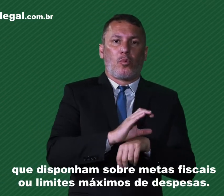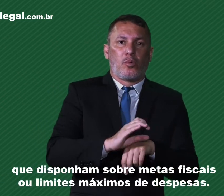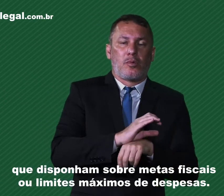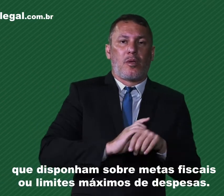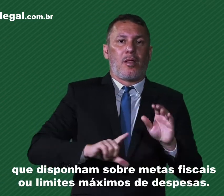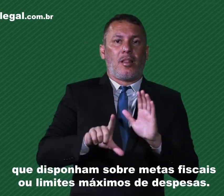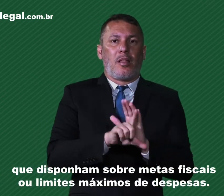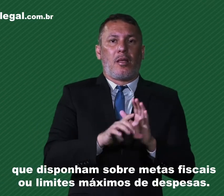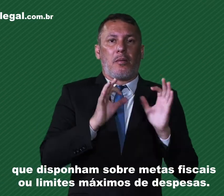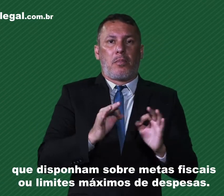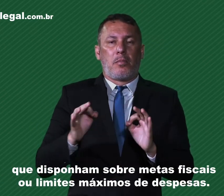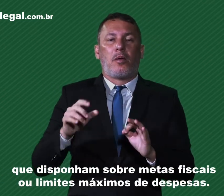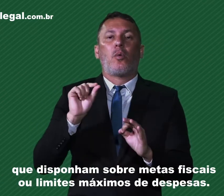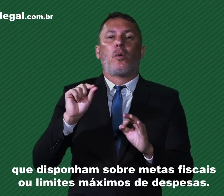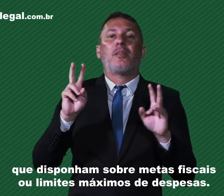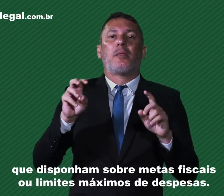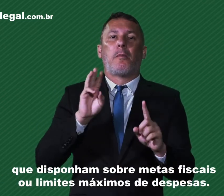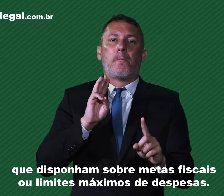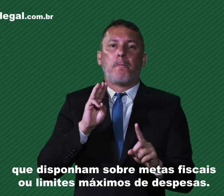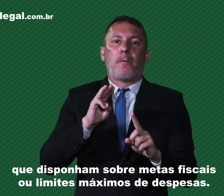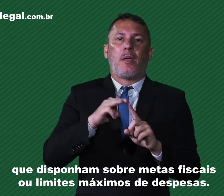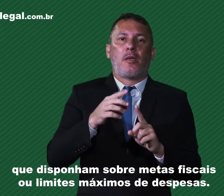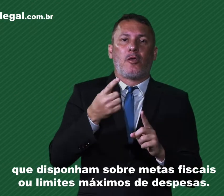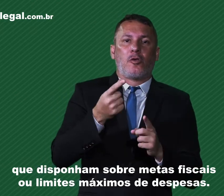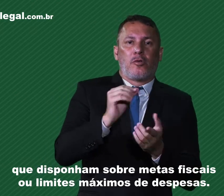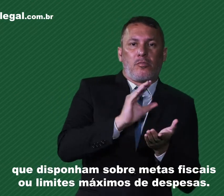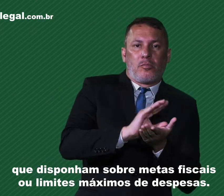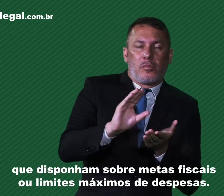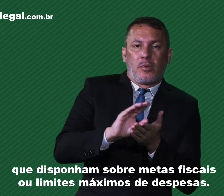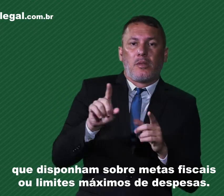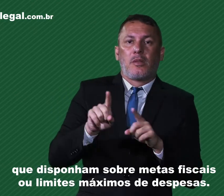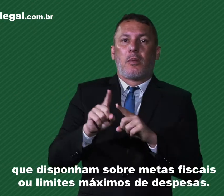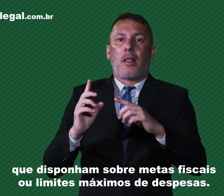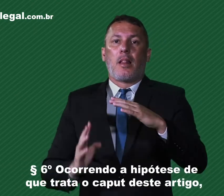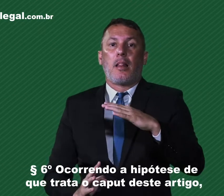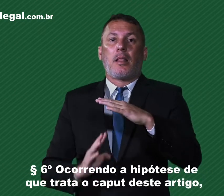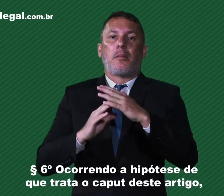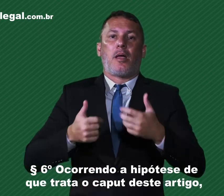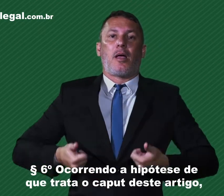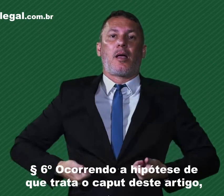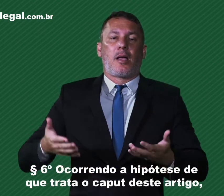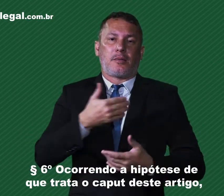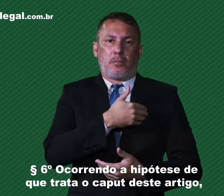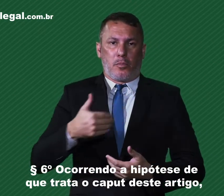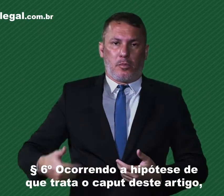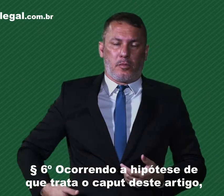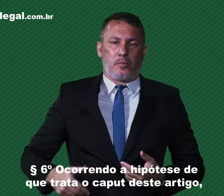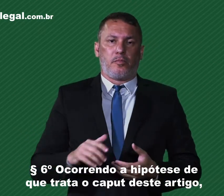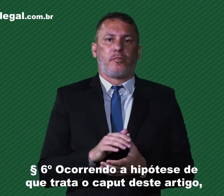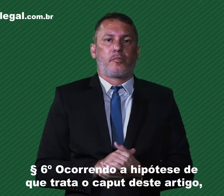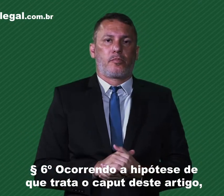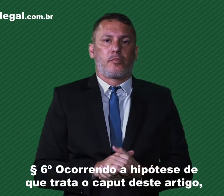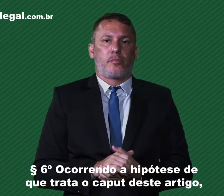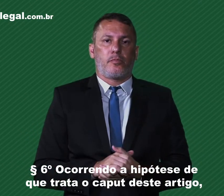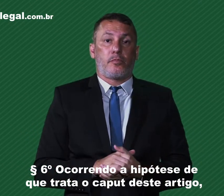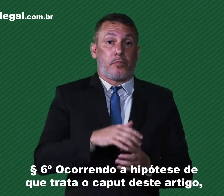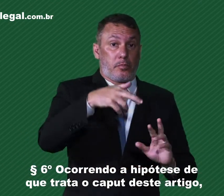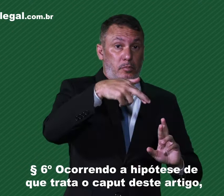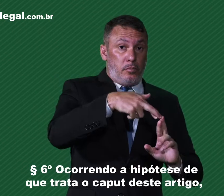disponham sobre metas fiscais ou limites máximos de despesa parágrafo sexto ocorrendo a hipótese de